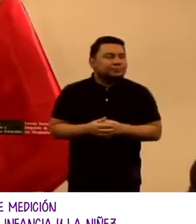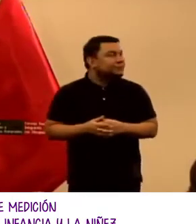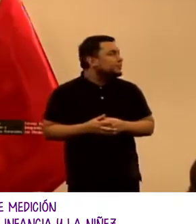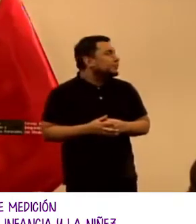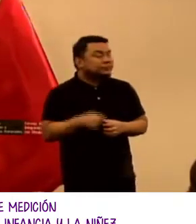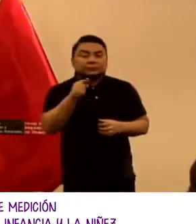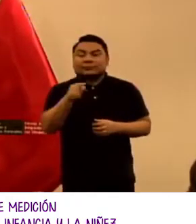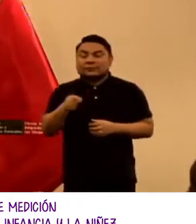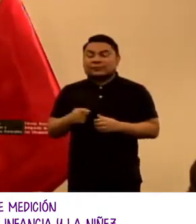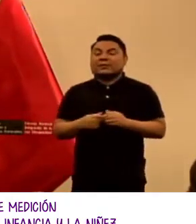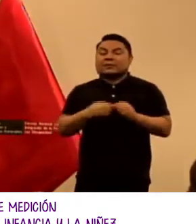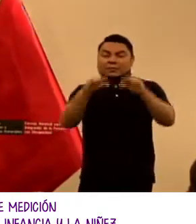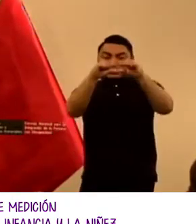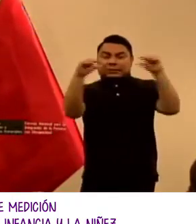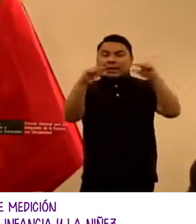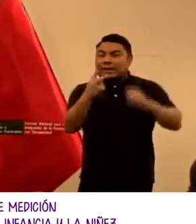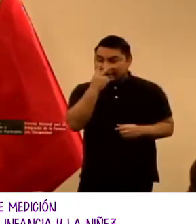El ámbito de la vista